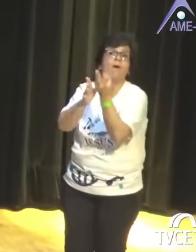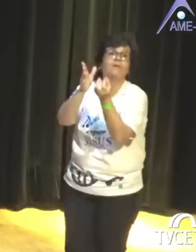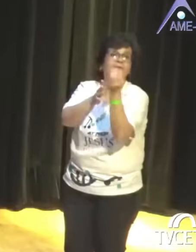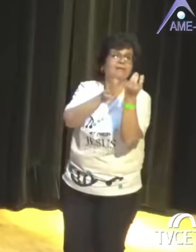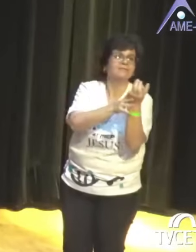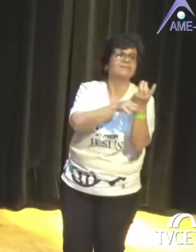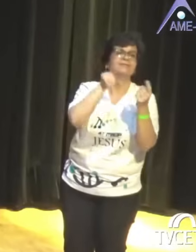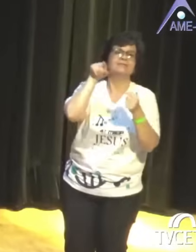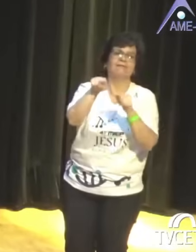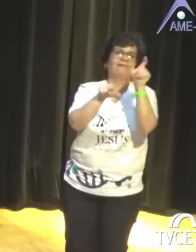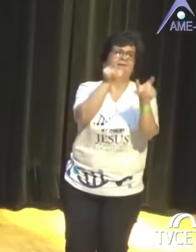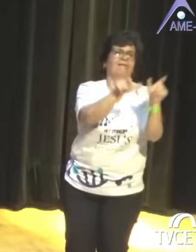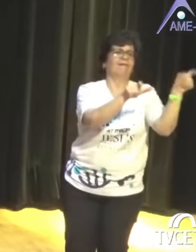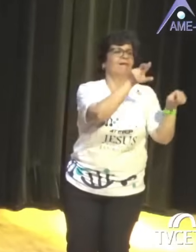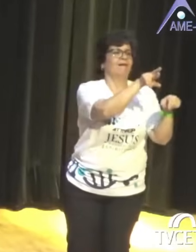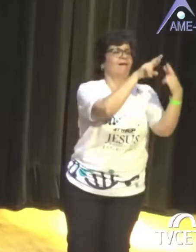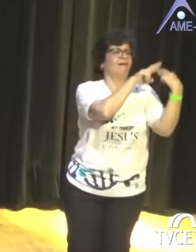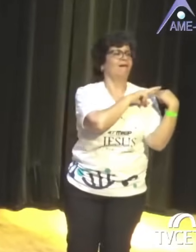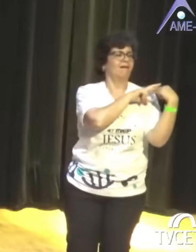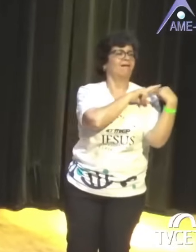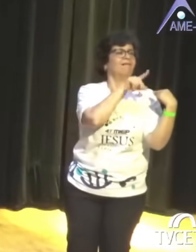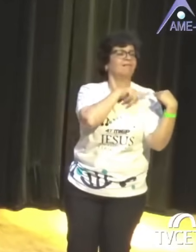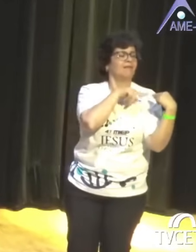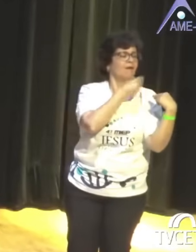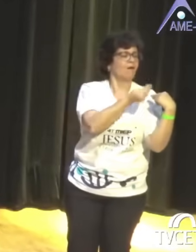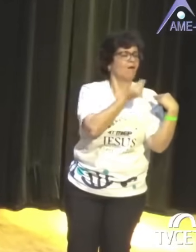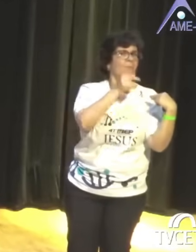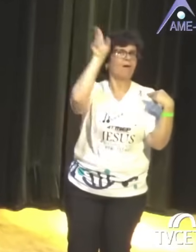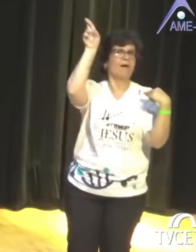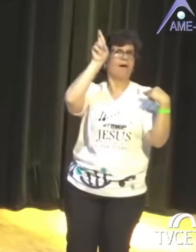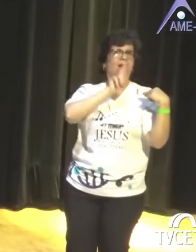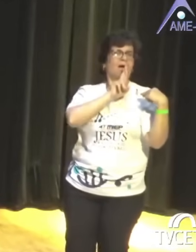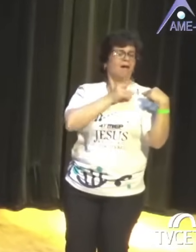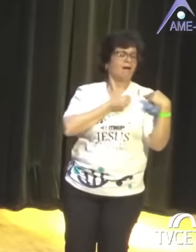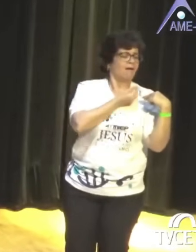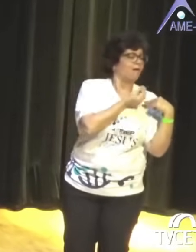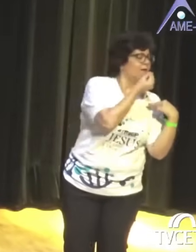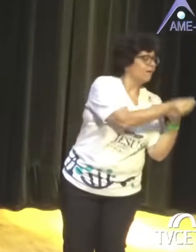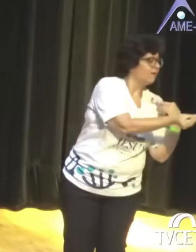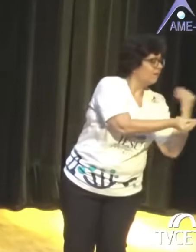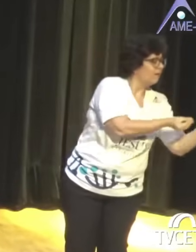Deus eles são os port Vozes da